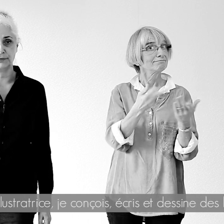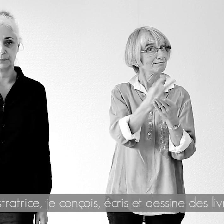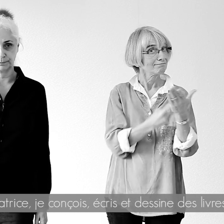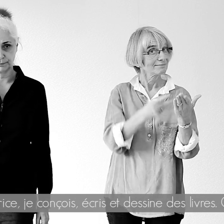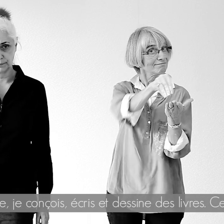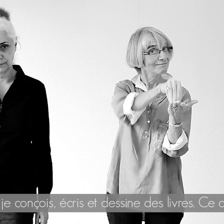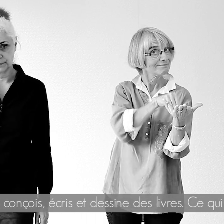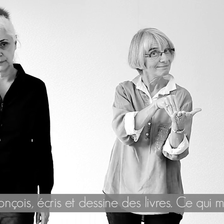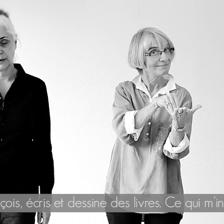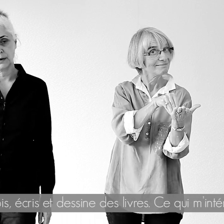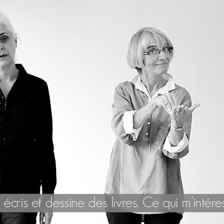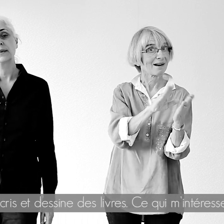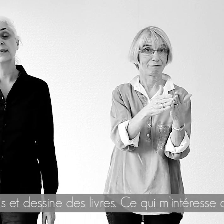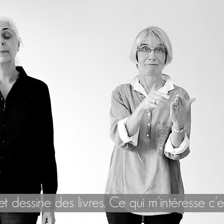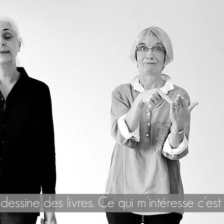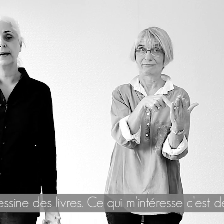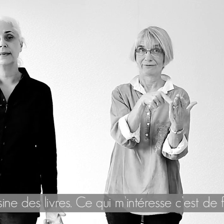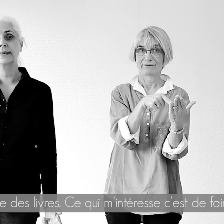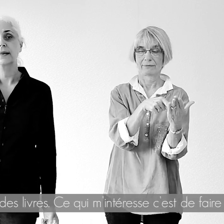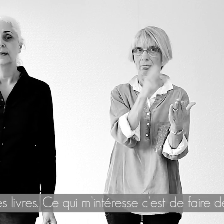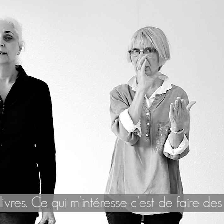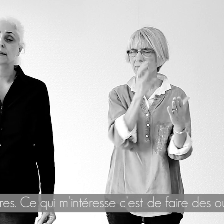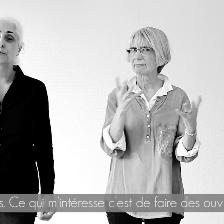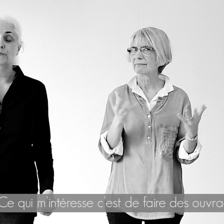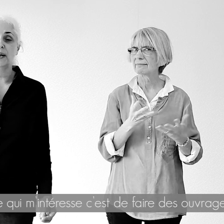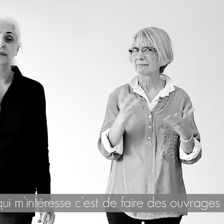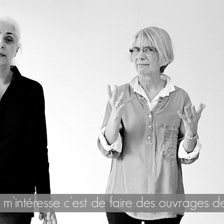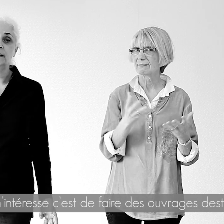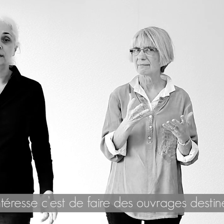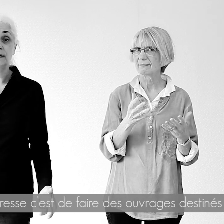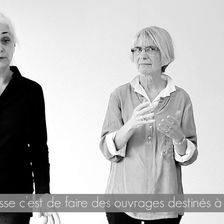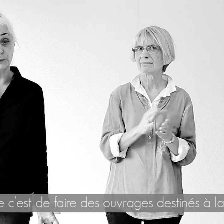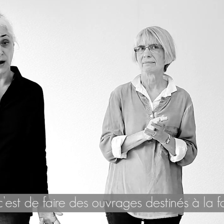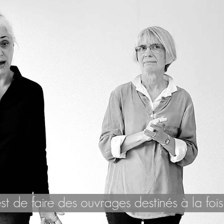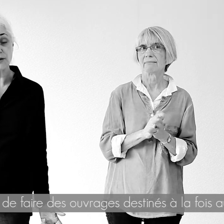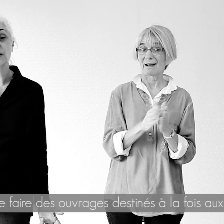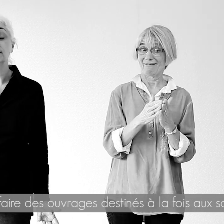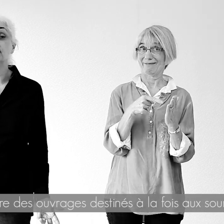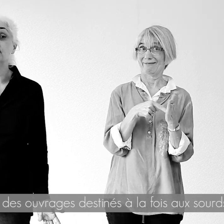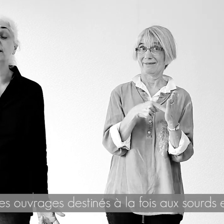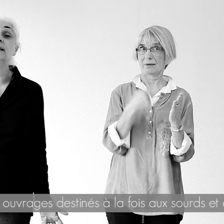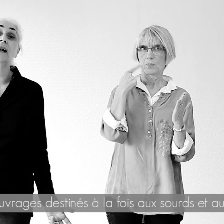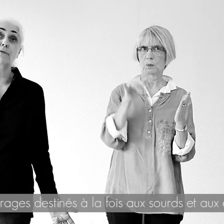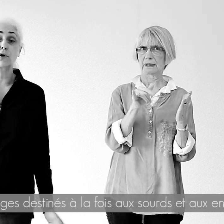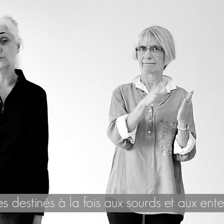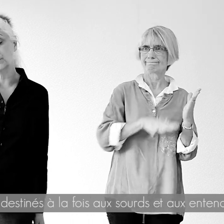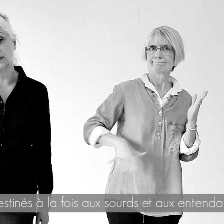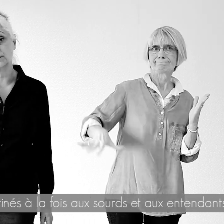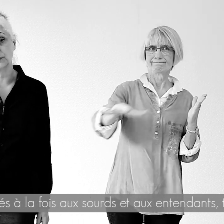livres. Ce qui m'intéresse, c'est de faire des ouvrages destinés à la fois aux sourds et aux